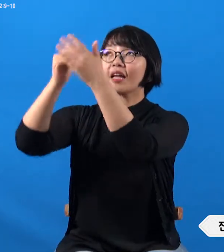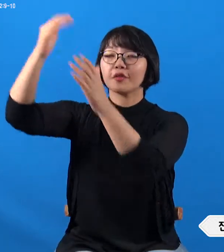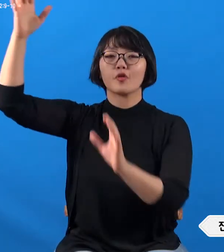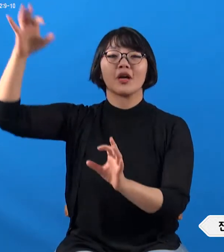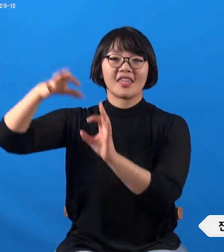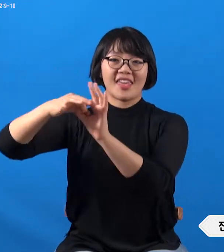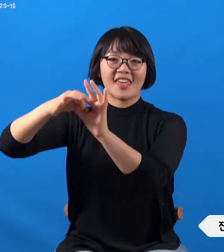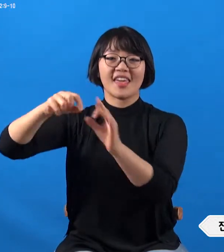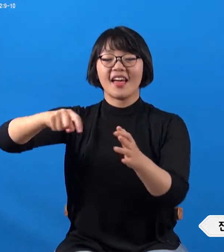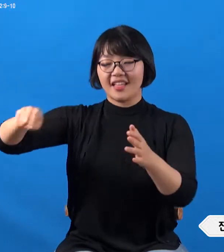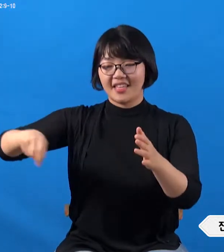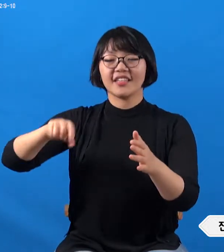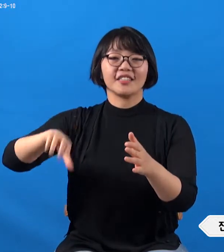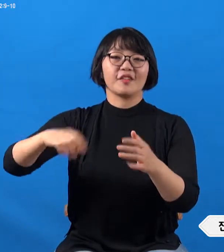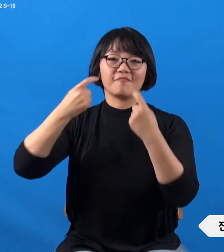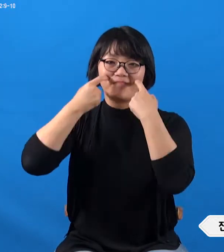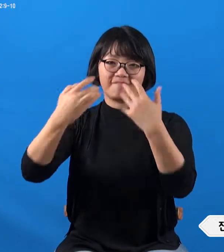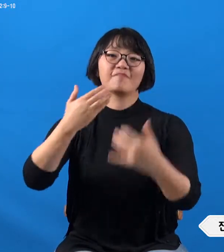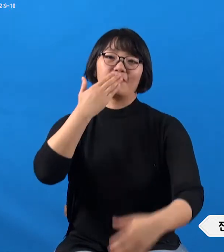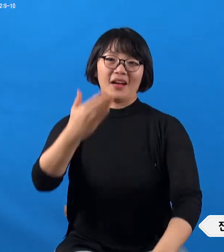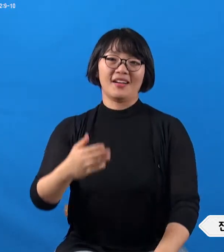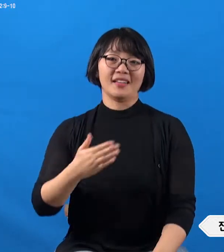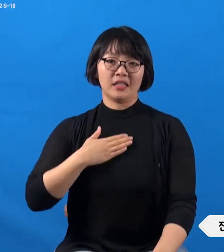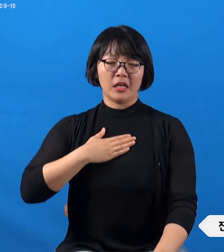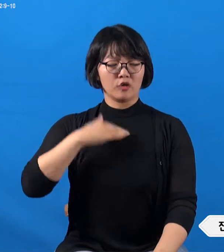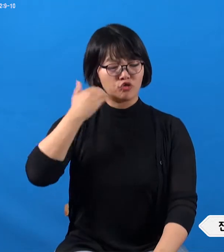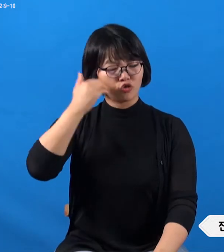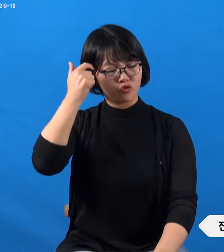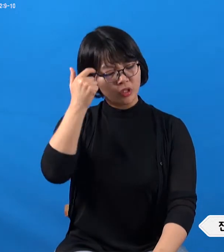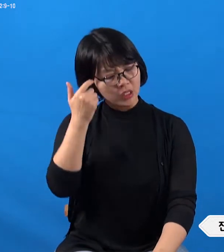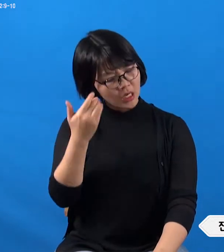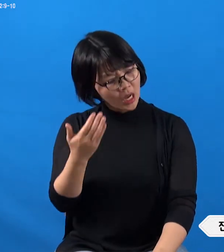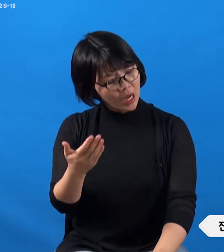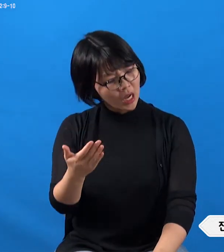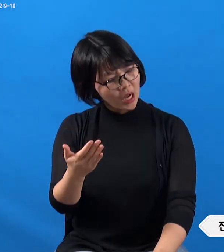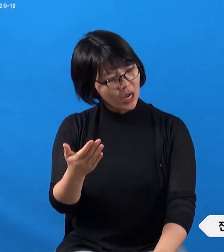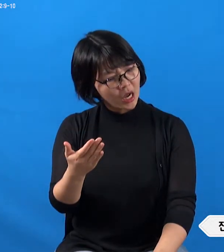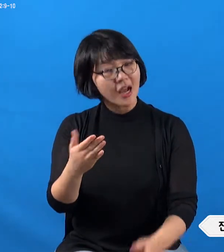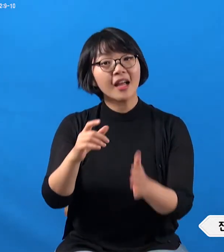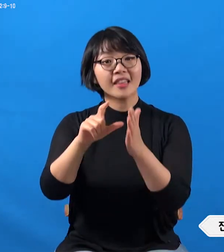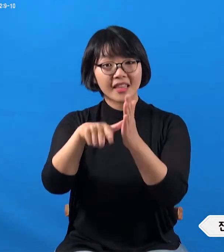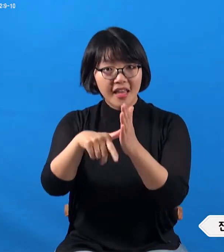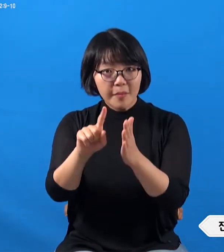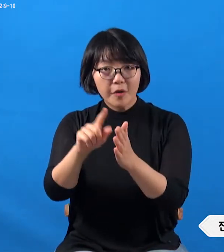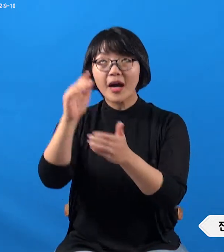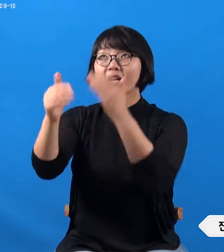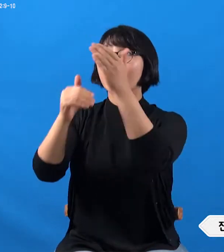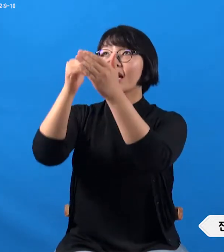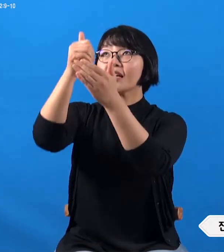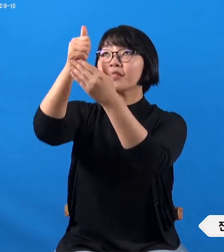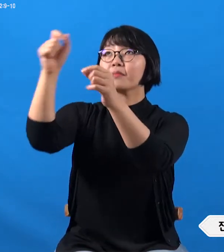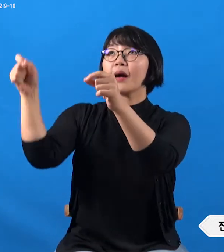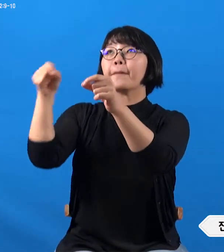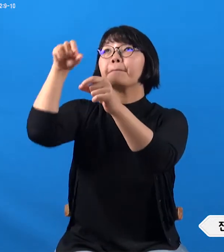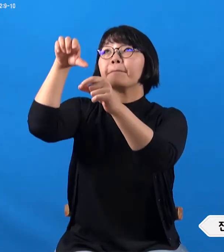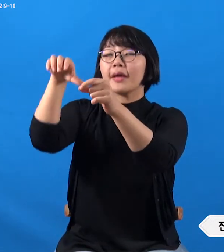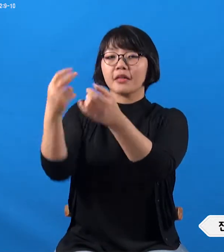가운데 이루어집니다. 나는 누구인가라는 질문은 하나님 앞에서 내가 누구인가라는 질문의